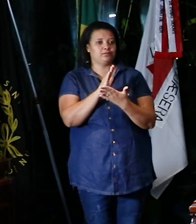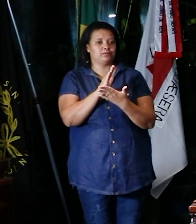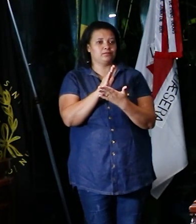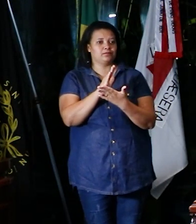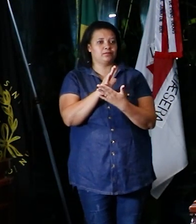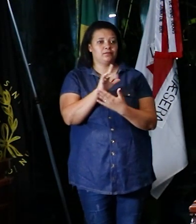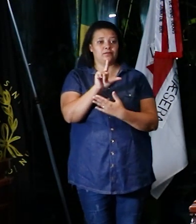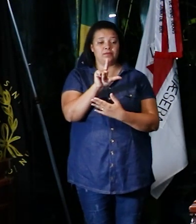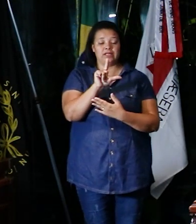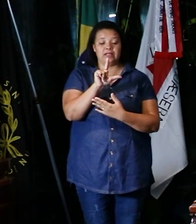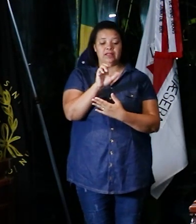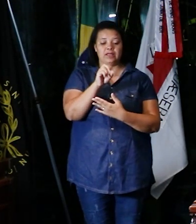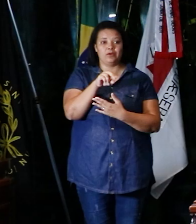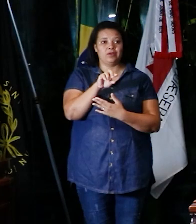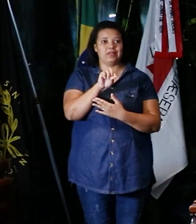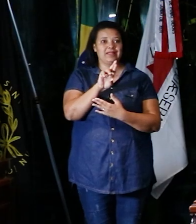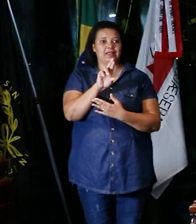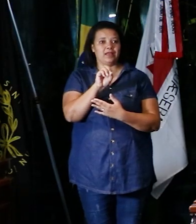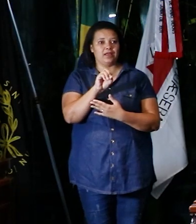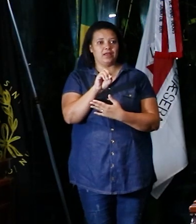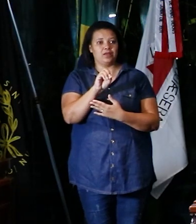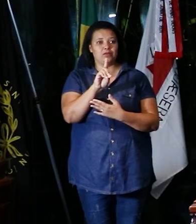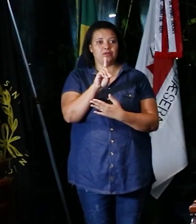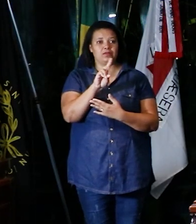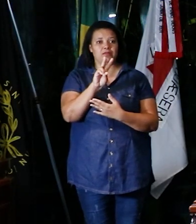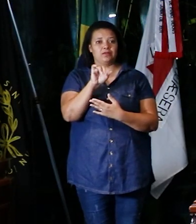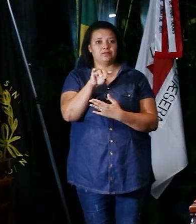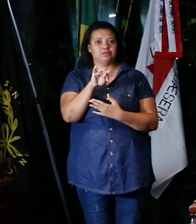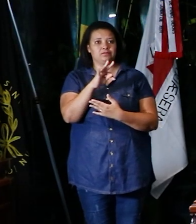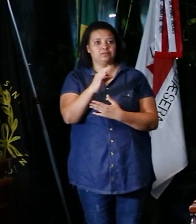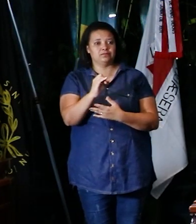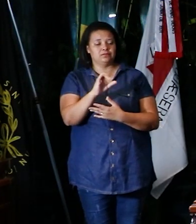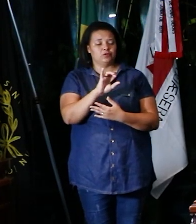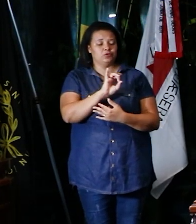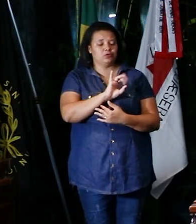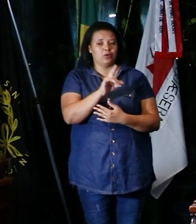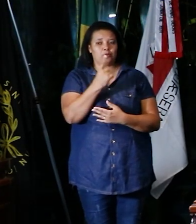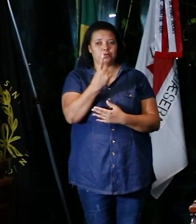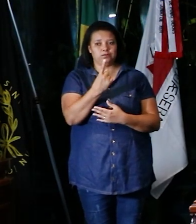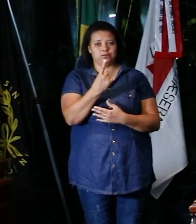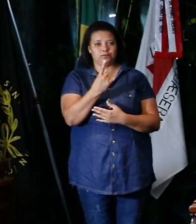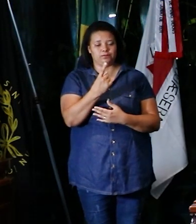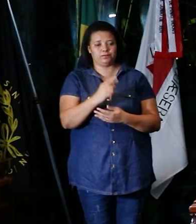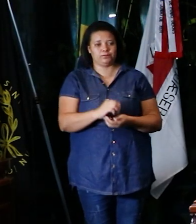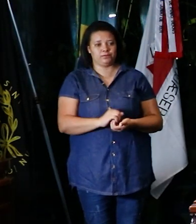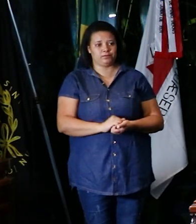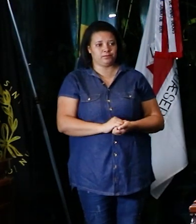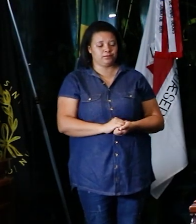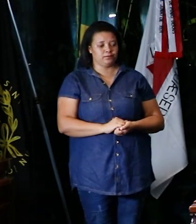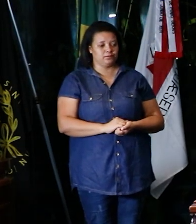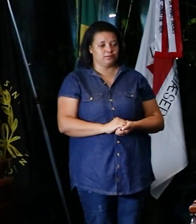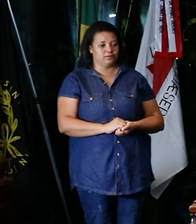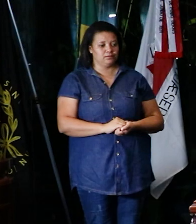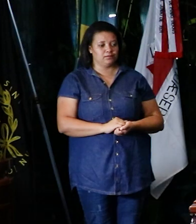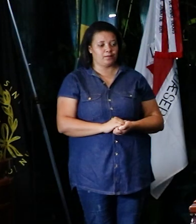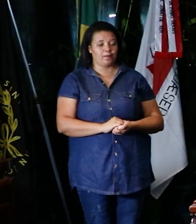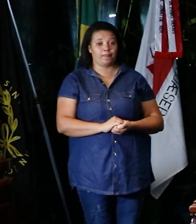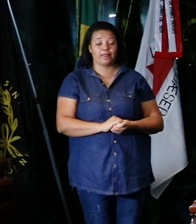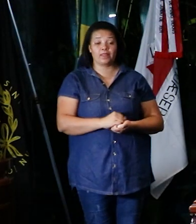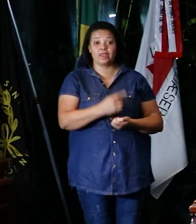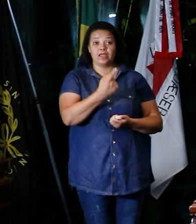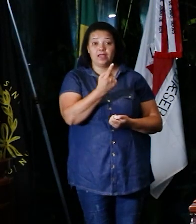Leonardo da Vinci é um só, não tem jeito, não é? Então, na verdade, cada estilo